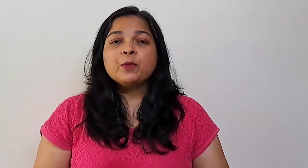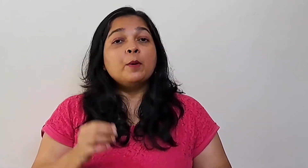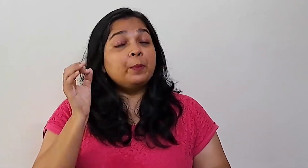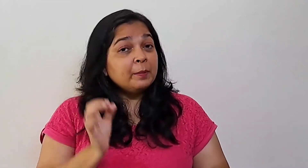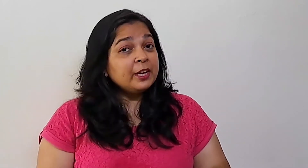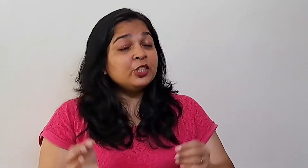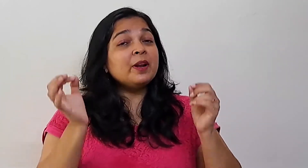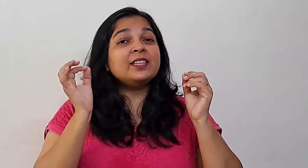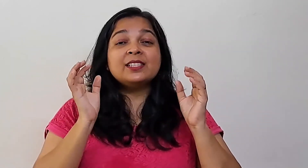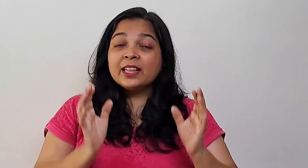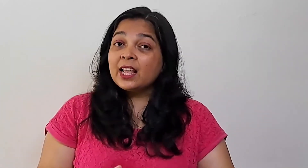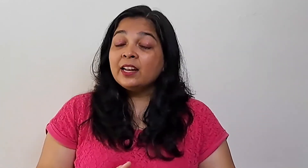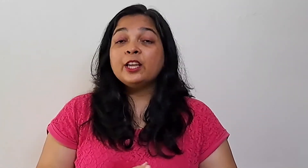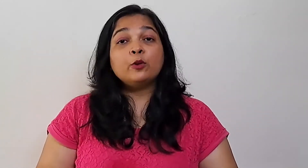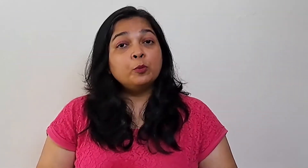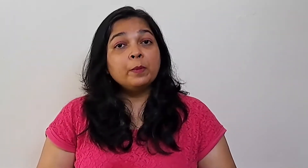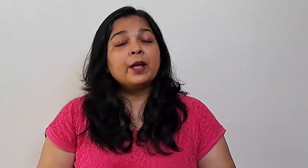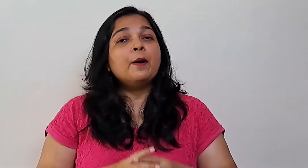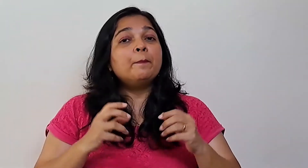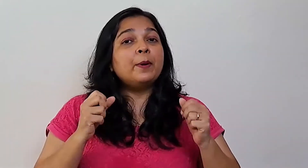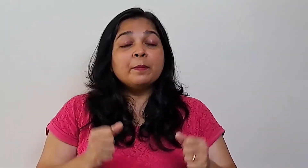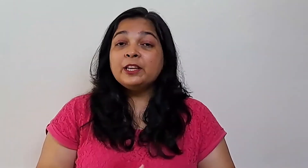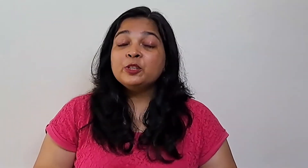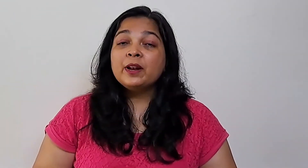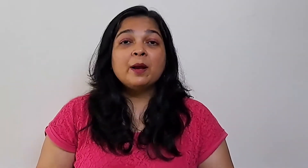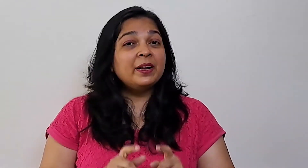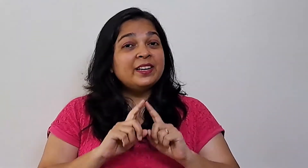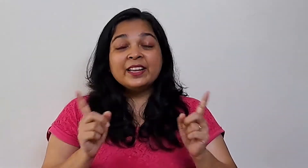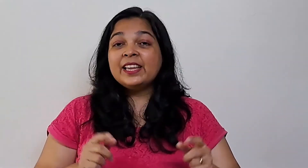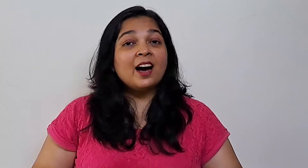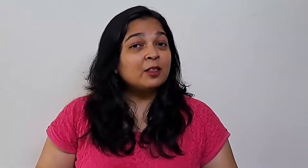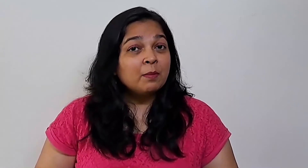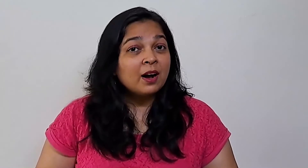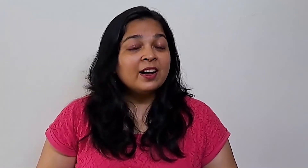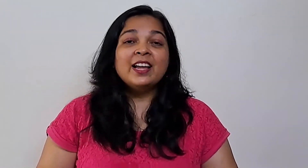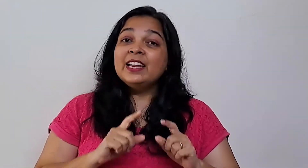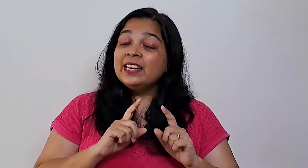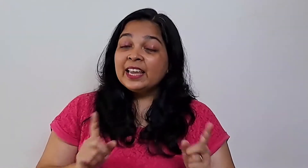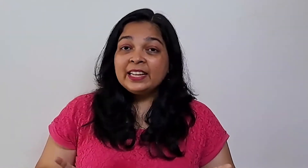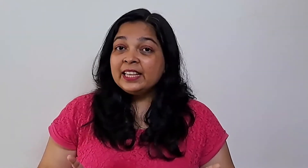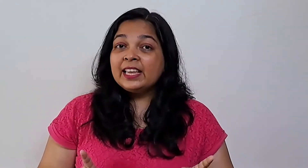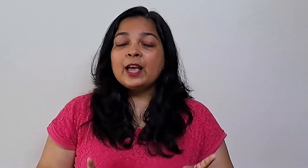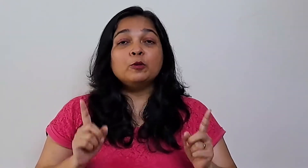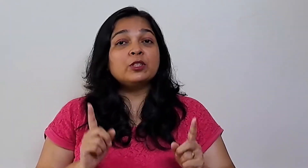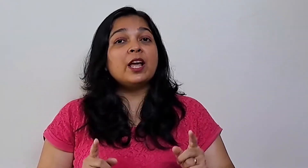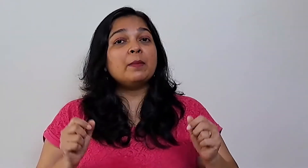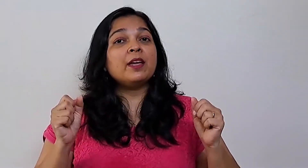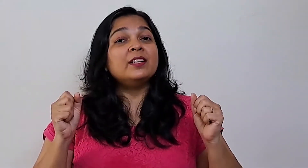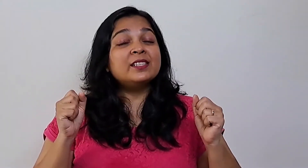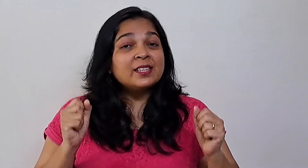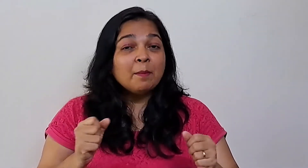रखो परमेश्वर दे संतान दे रूप विच परमेश्वर ने सानू डर दी आत्मा नहीं दित्ती आ, उहने